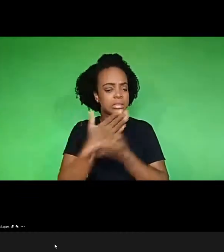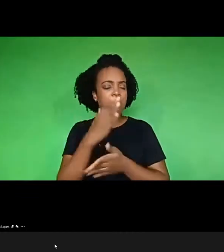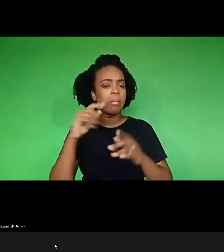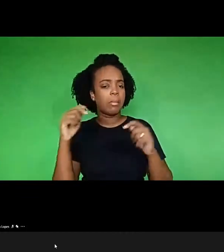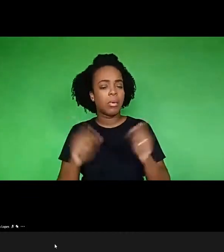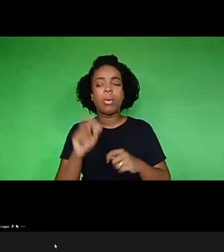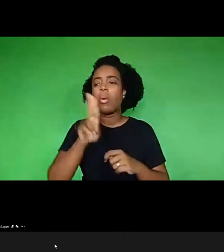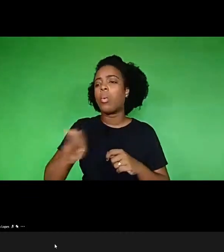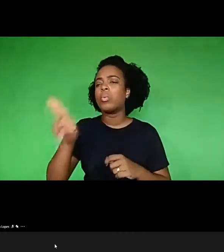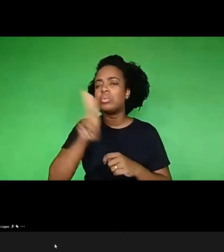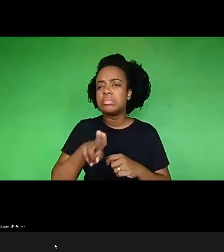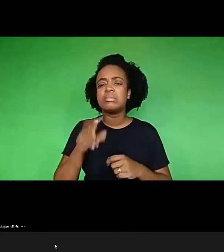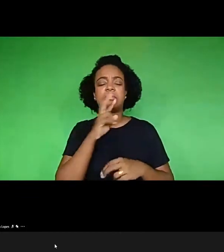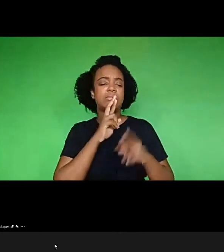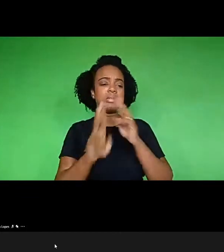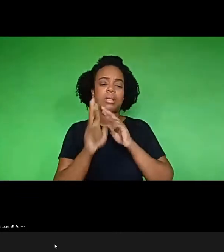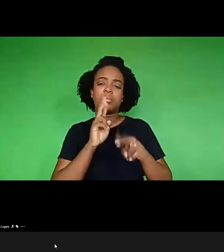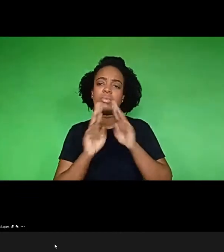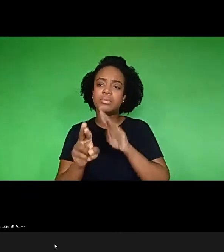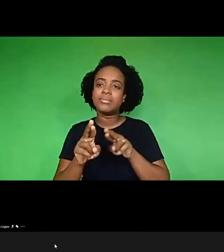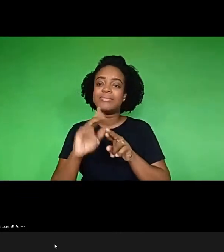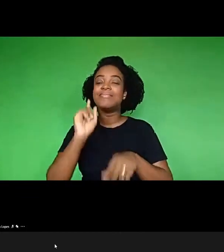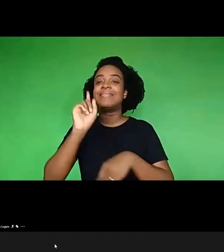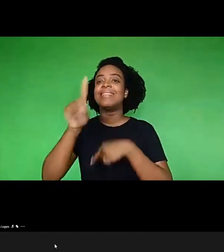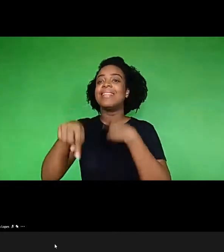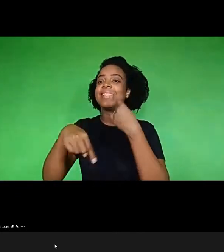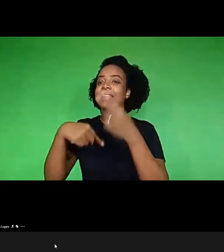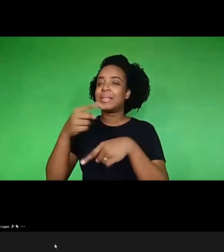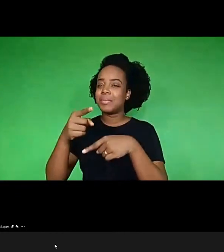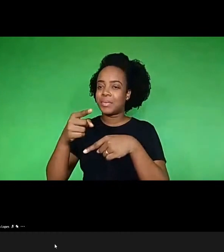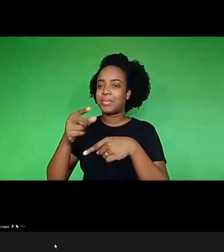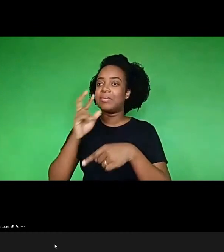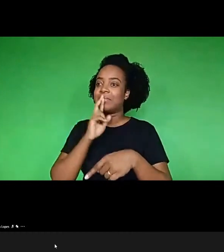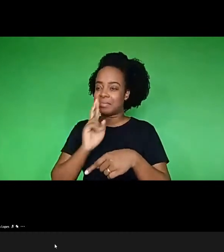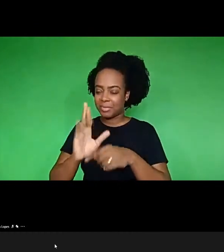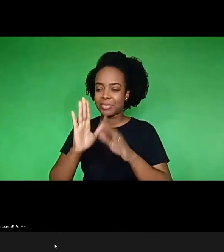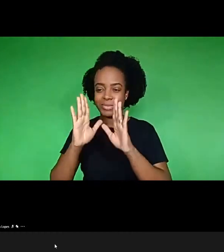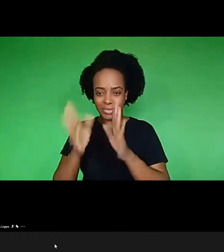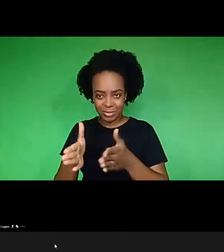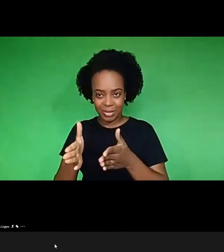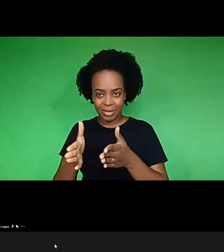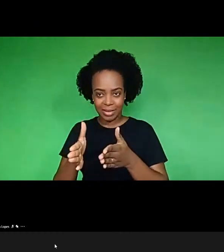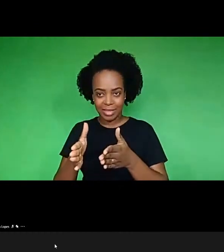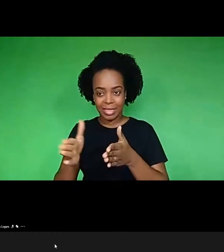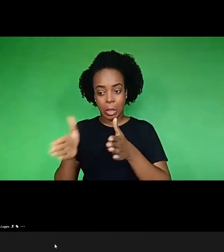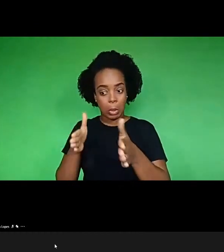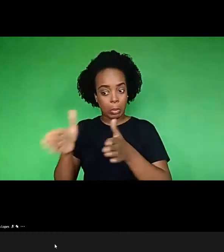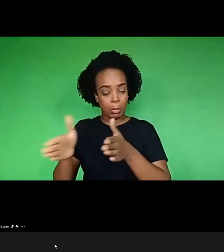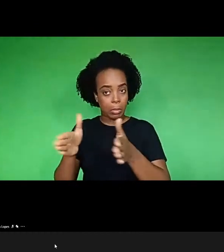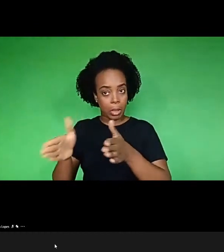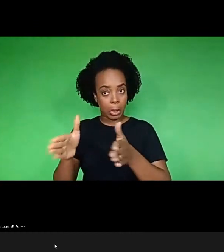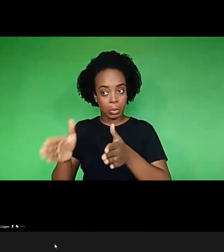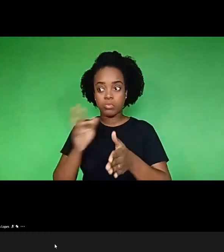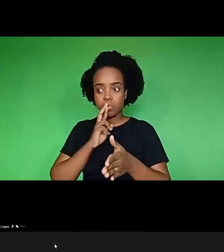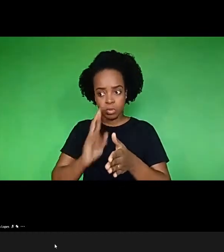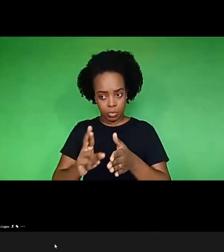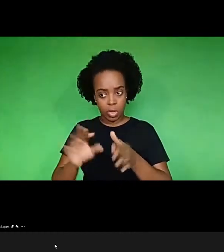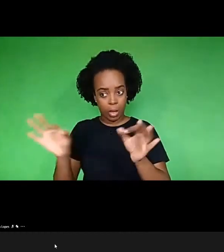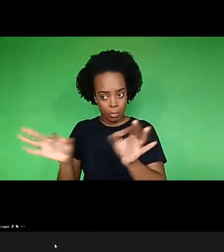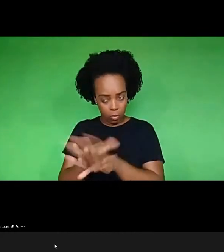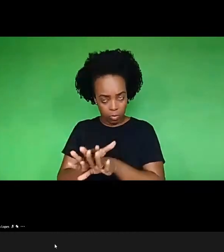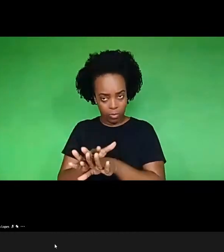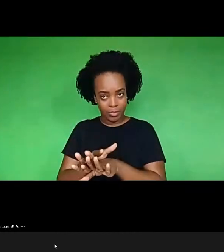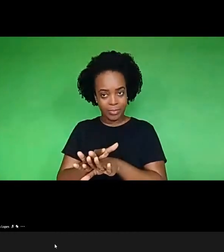responder às atividades, e após o término do período de resposta, os professores